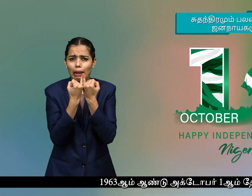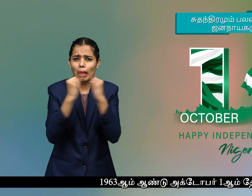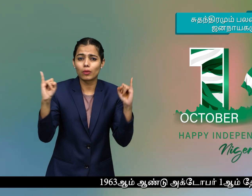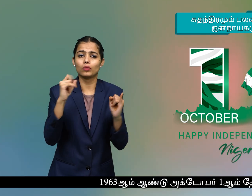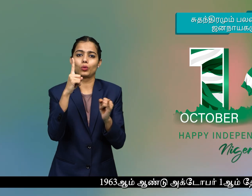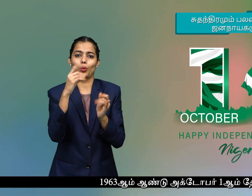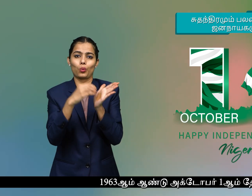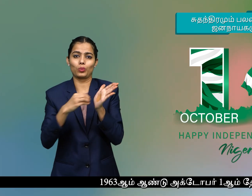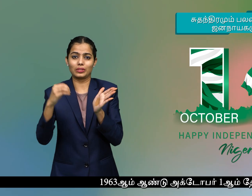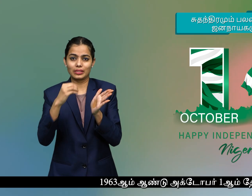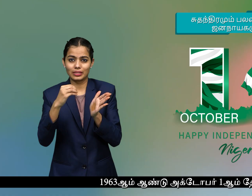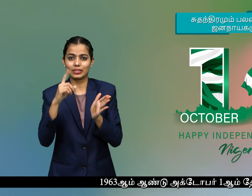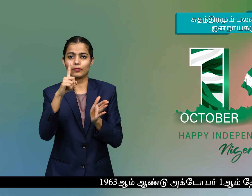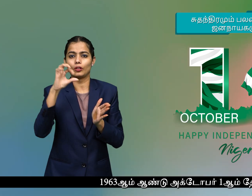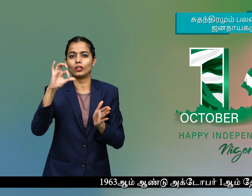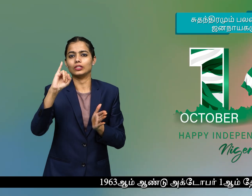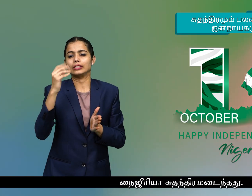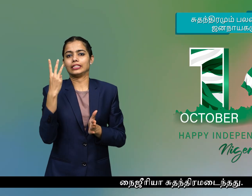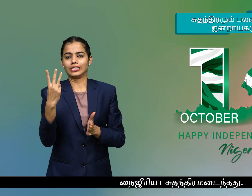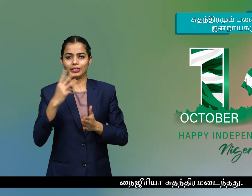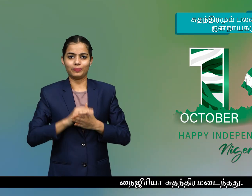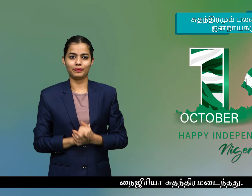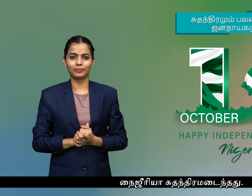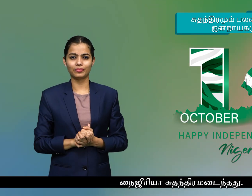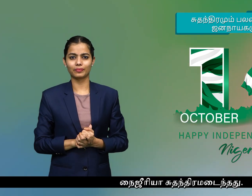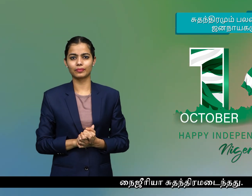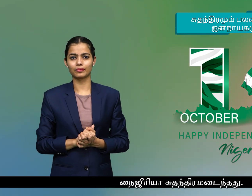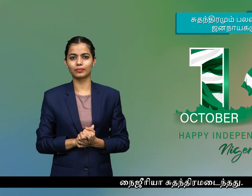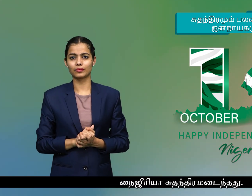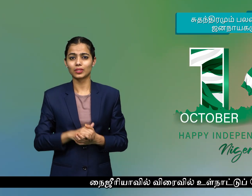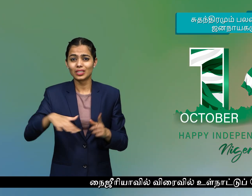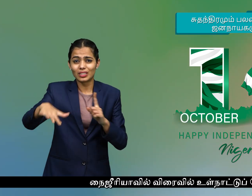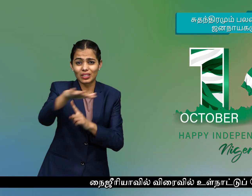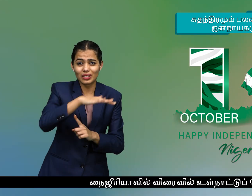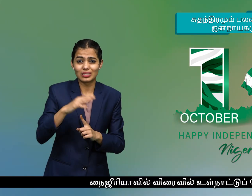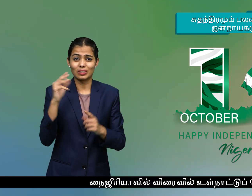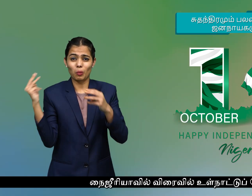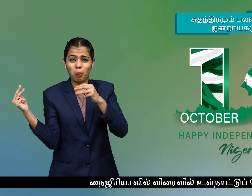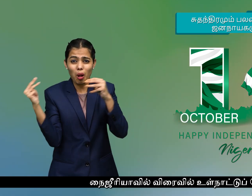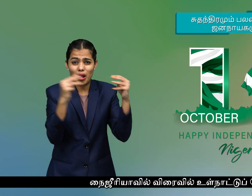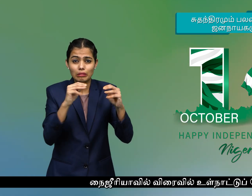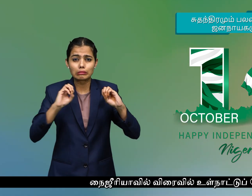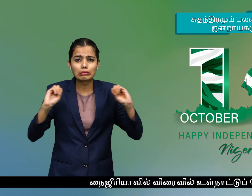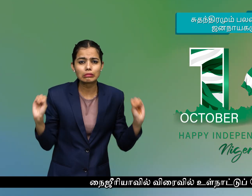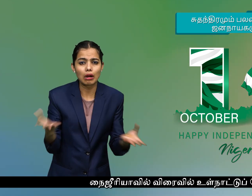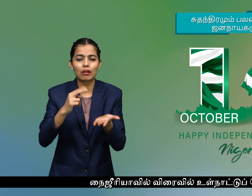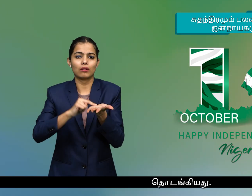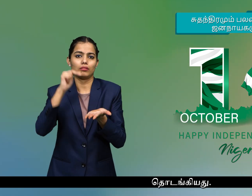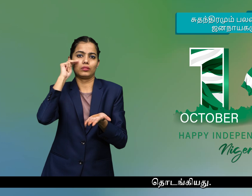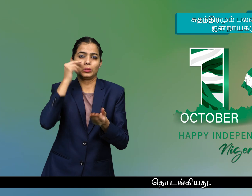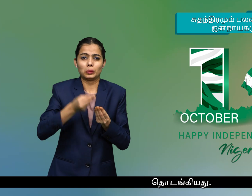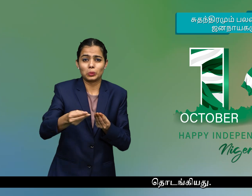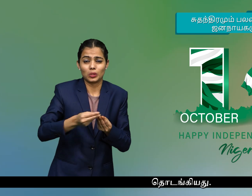1963ஆம் ஆண்டு அக்டோபர் 1ஆம் தேதி நைஜீரியா சுதந்திரமடைந்தது. நைஜீரியாவில் விரைவில் உள்நாட்டுப்